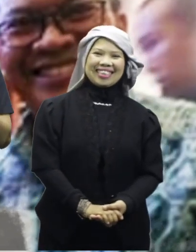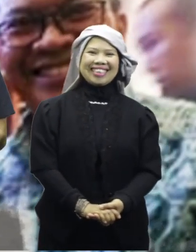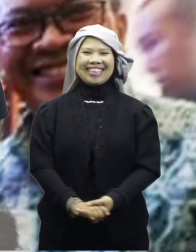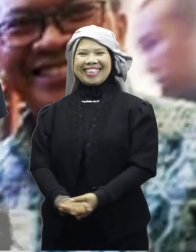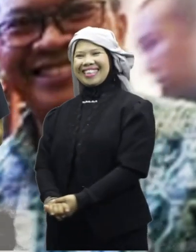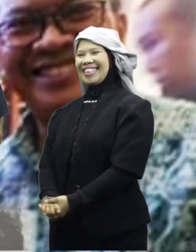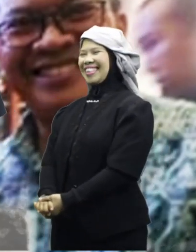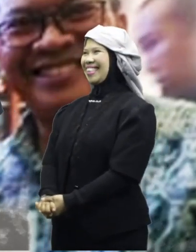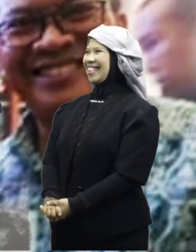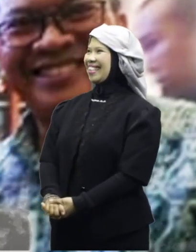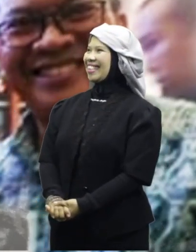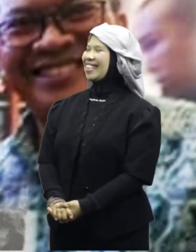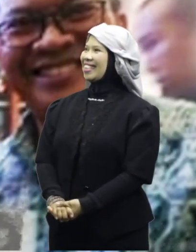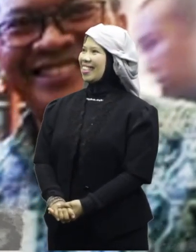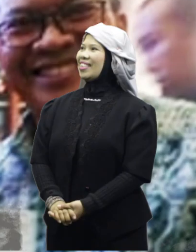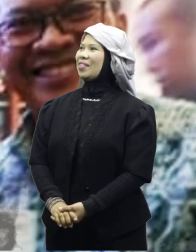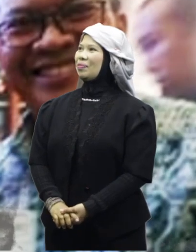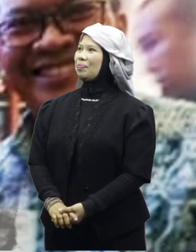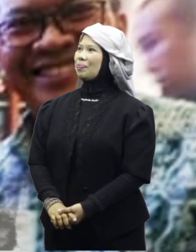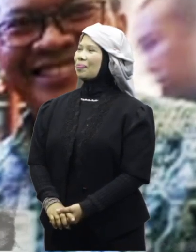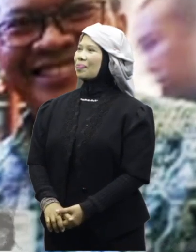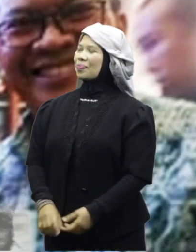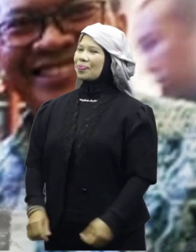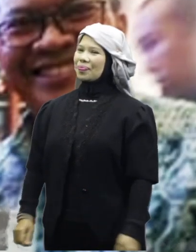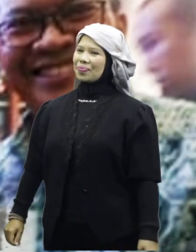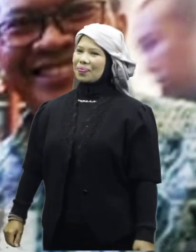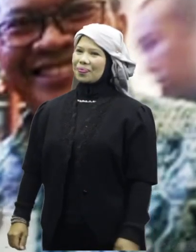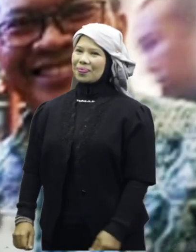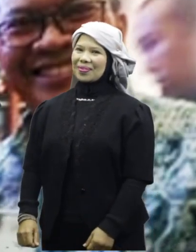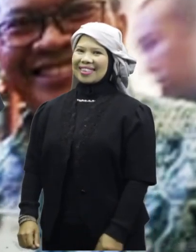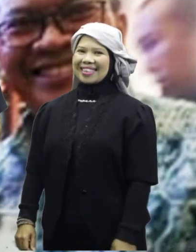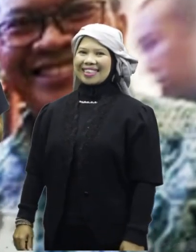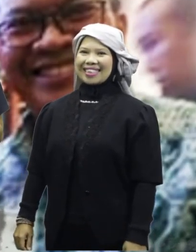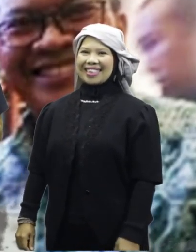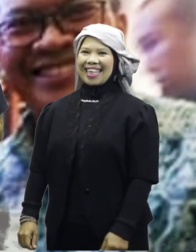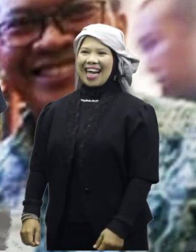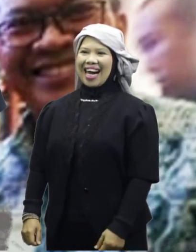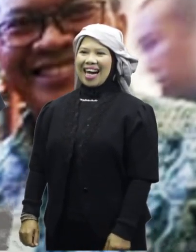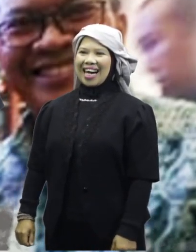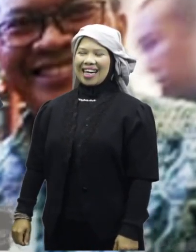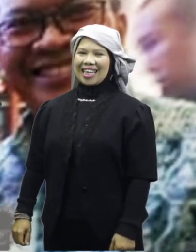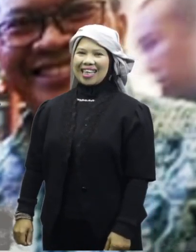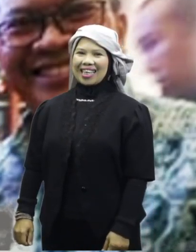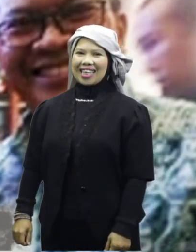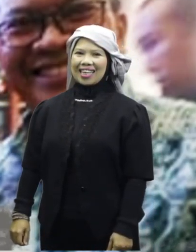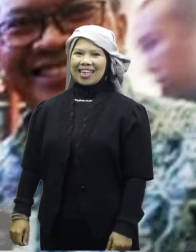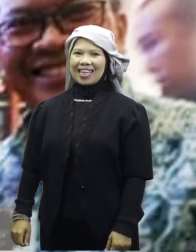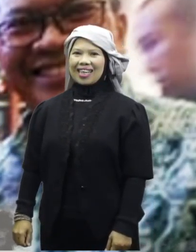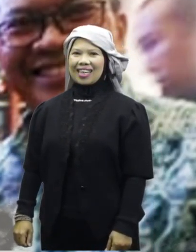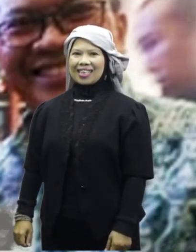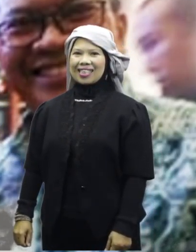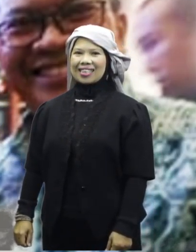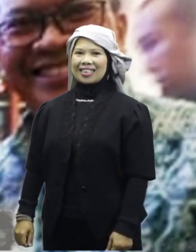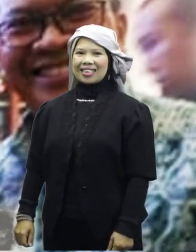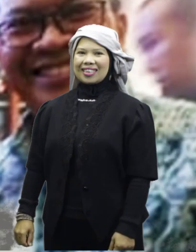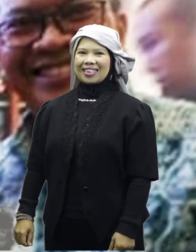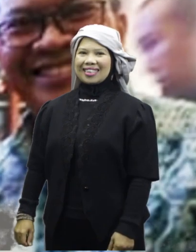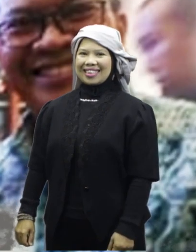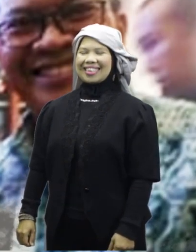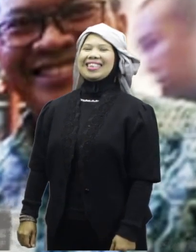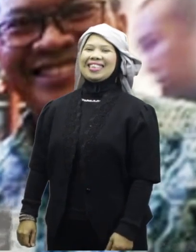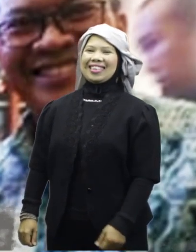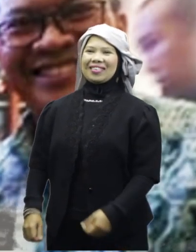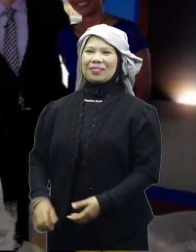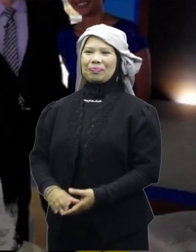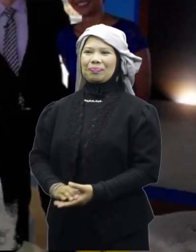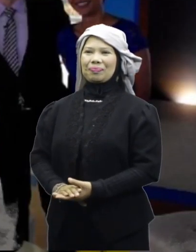jadi teringat saya apa yang sampaikan Lilis. Ketika baca buku Seven Habits-nya Stephen Covey, dia bilang understand to be understood.